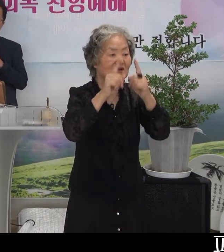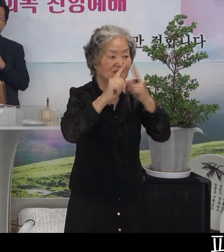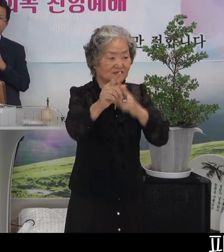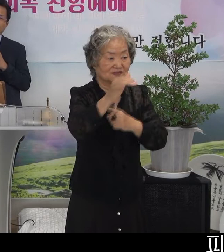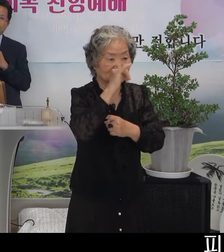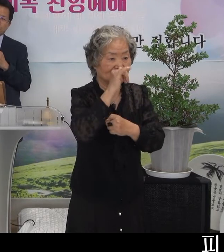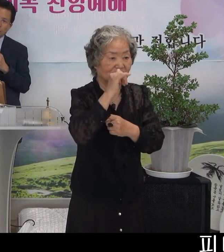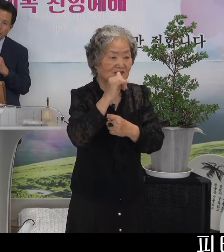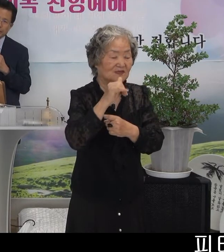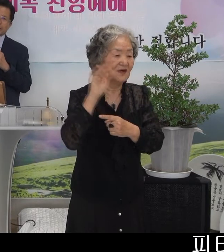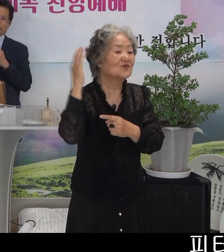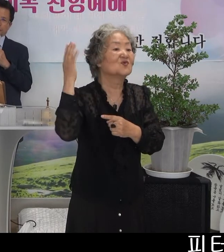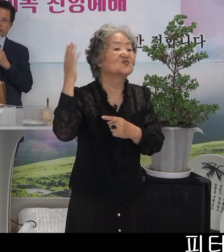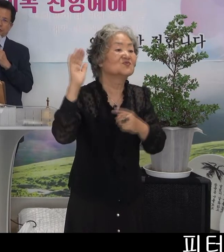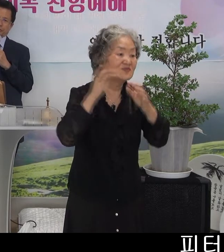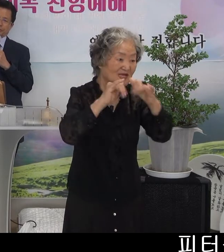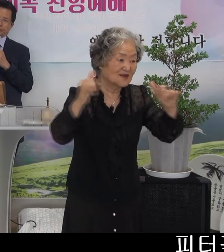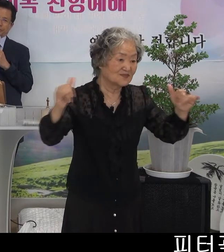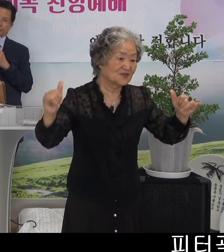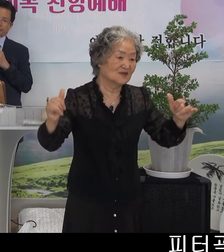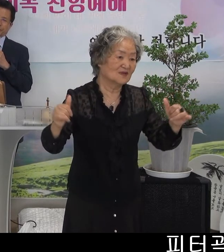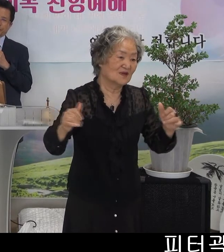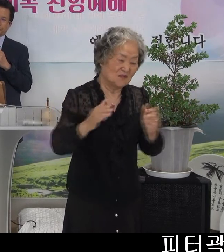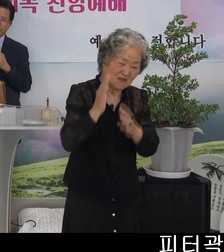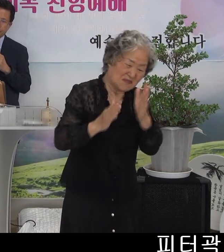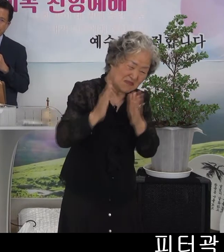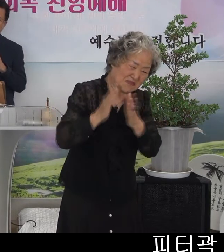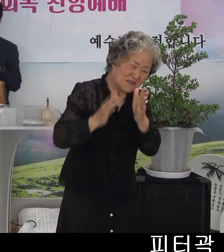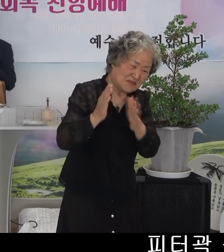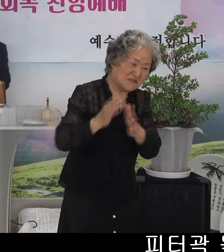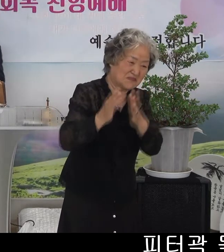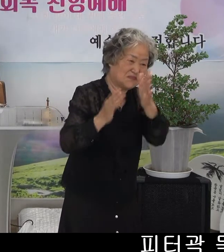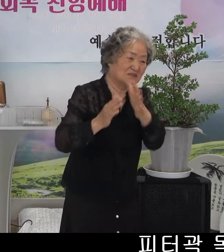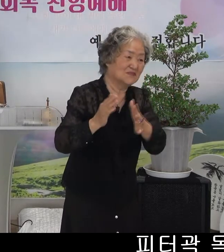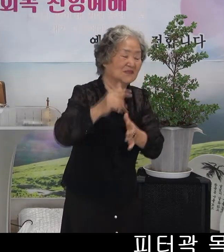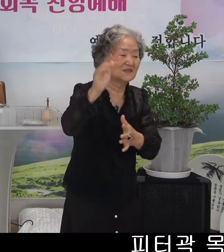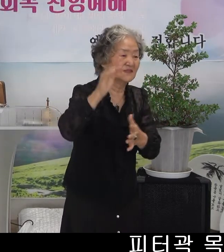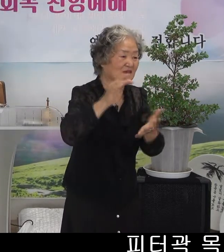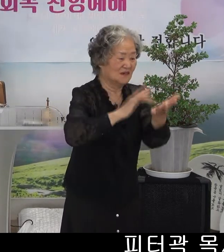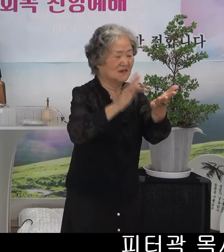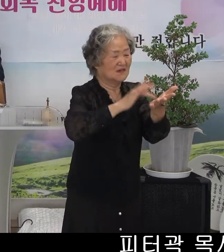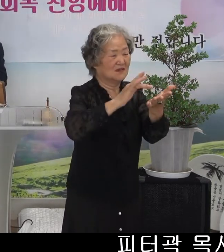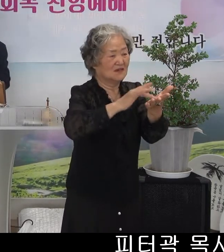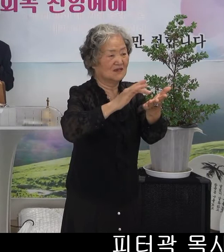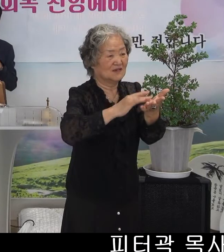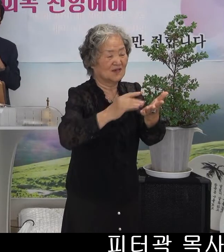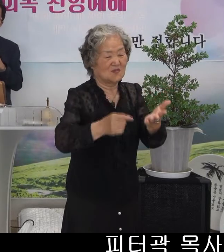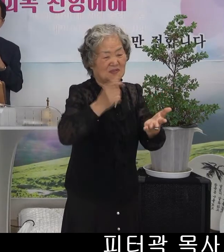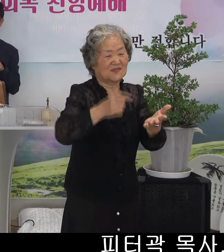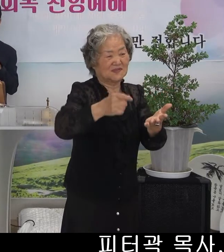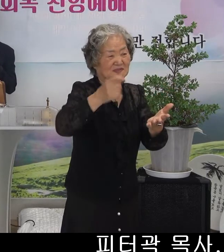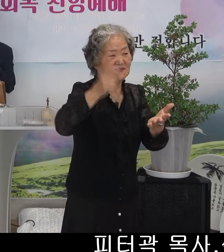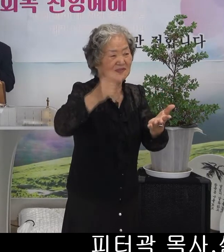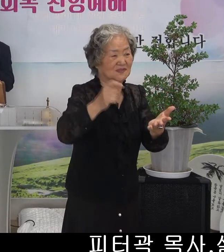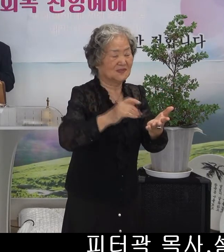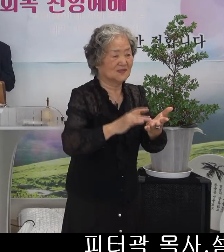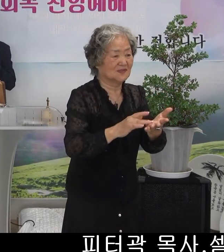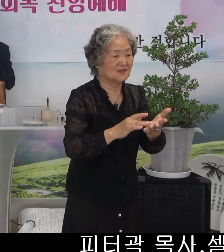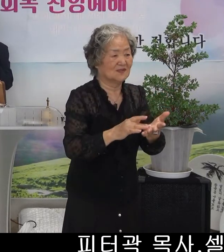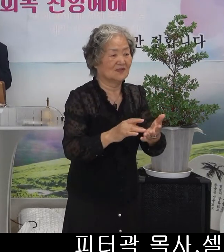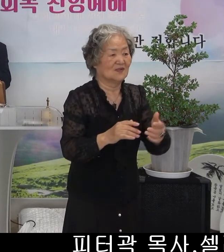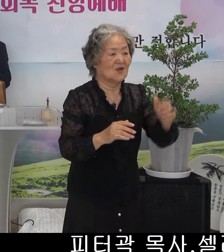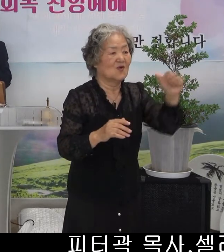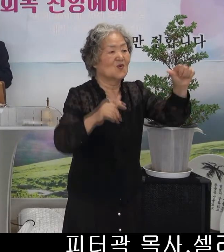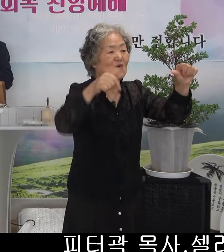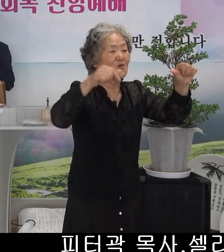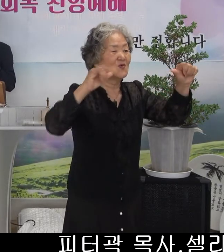사람들은 속도를 향해 달려가고 있어요. 여러분들이 가지고 있는 스마트폰도 지금은 5기가가 나왔어요.